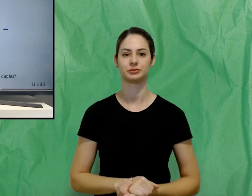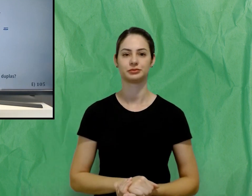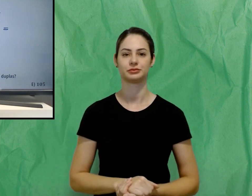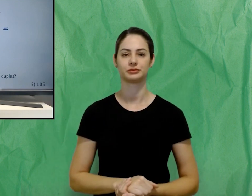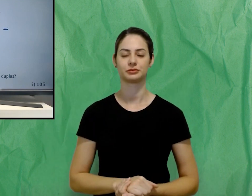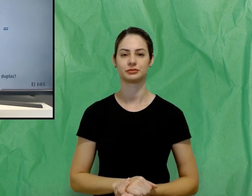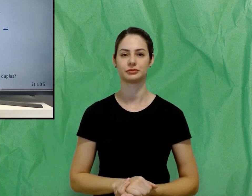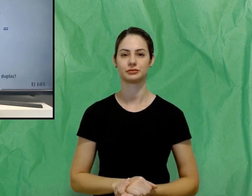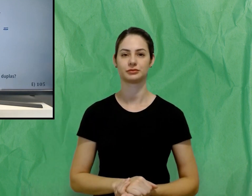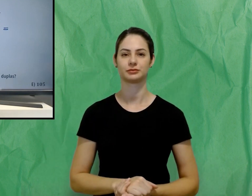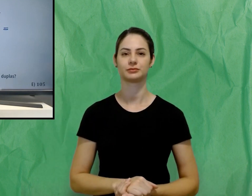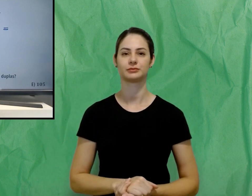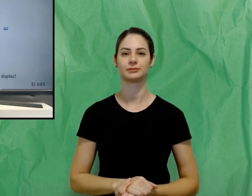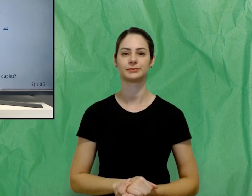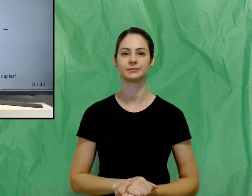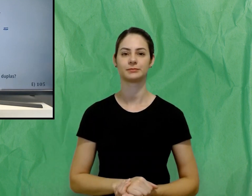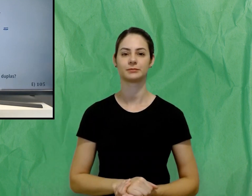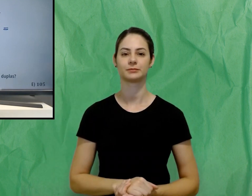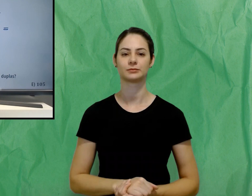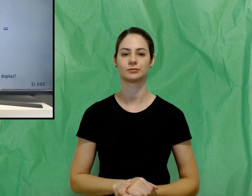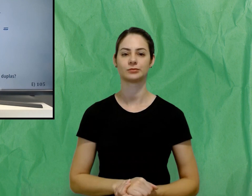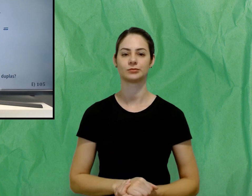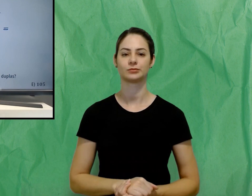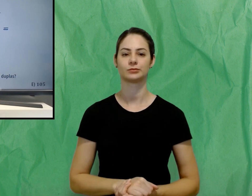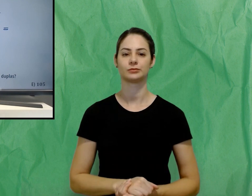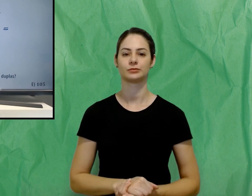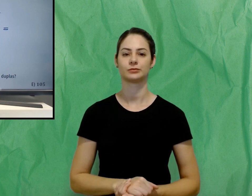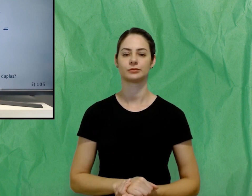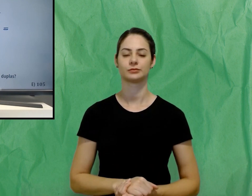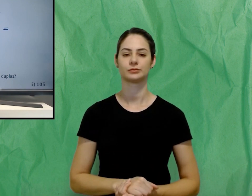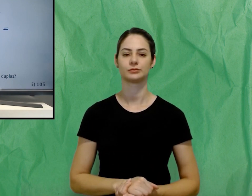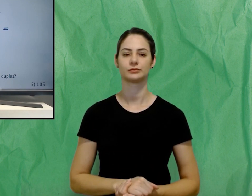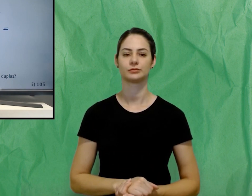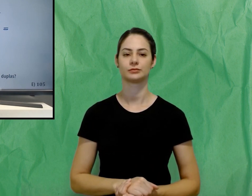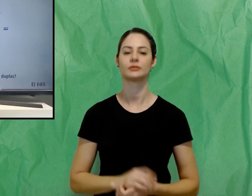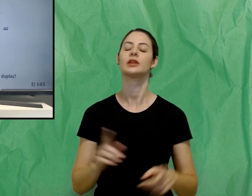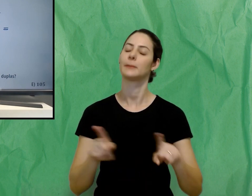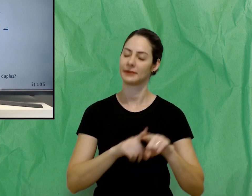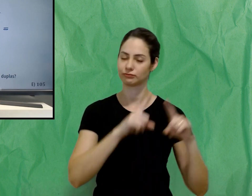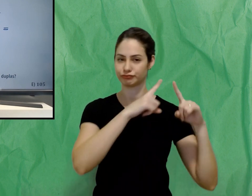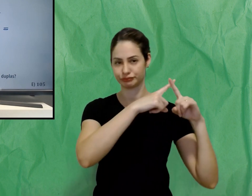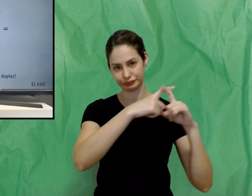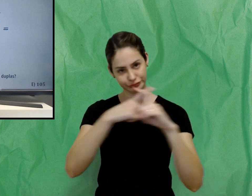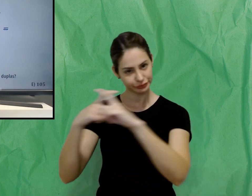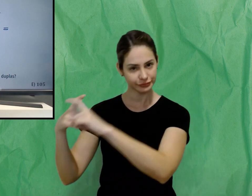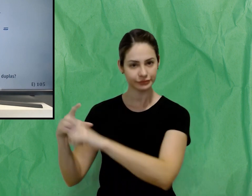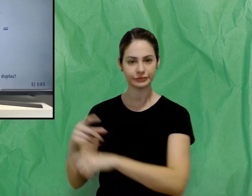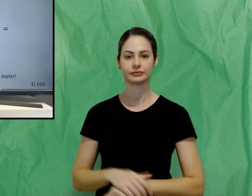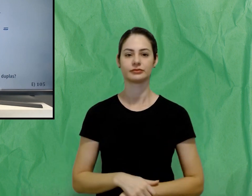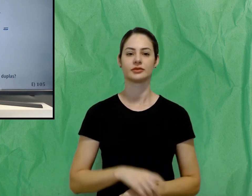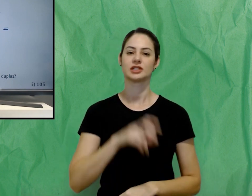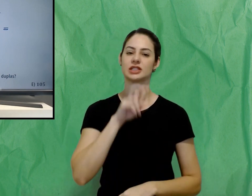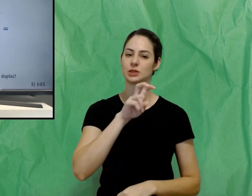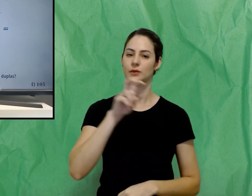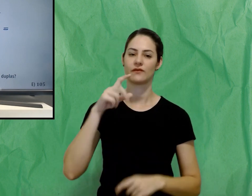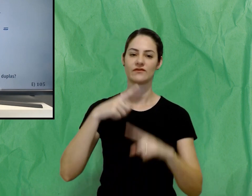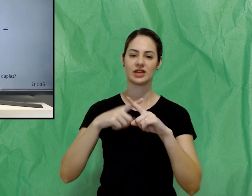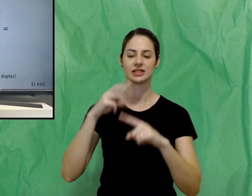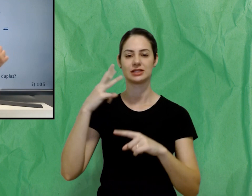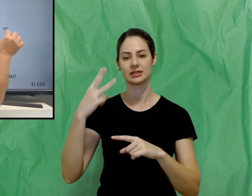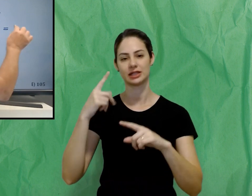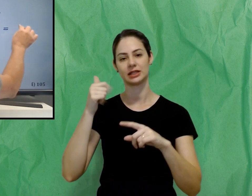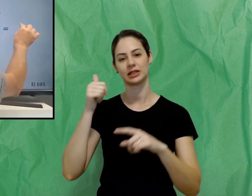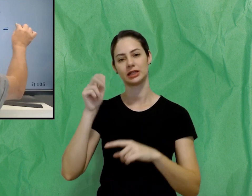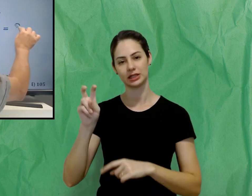Daqui, como eu não tenho espaço, pulei para cá. E aplico o princípio multiplicativo. 5 vezes 3, 15. 15